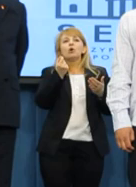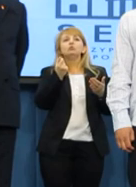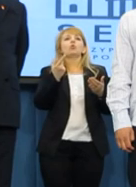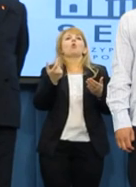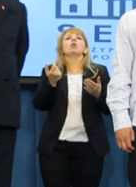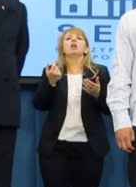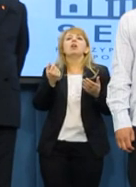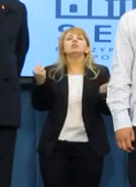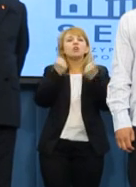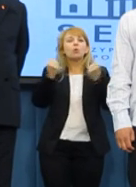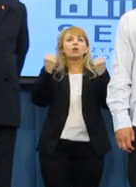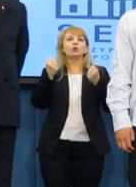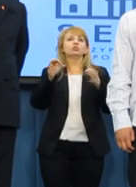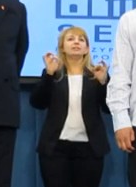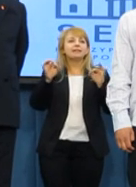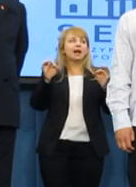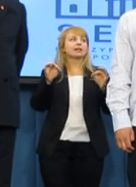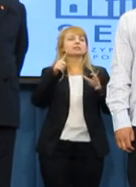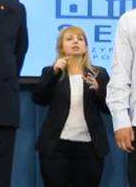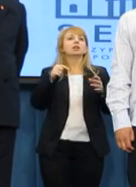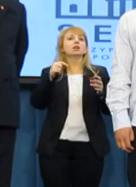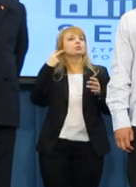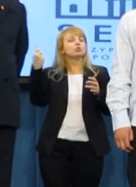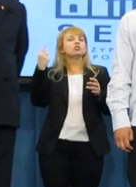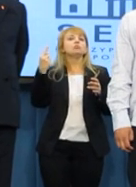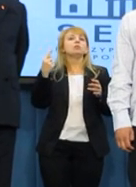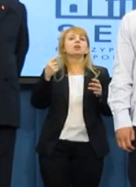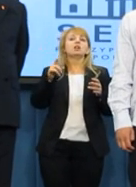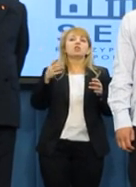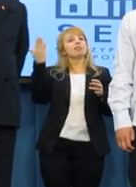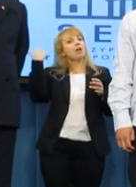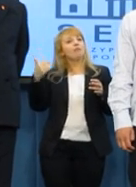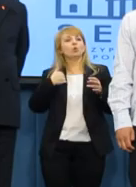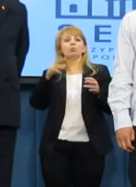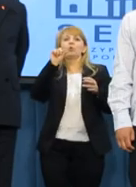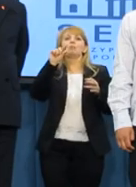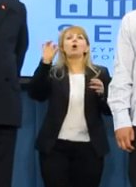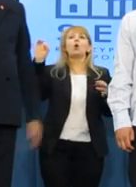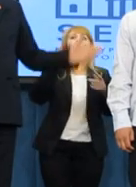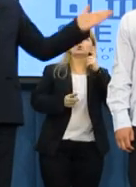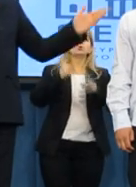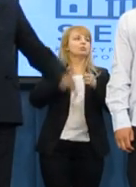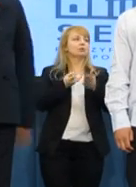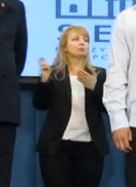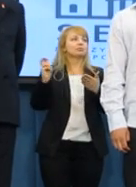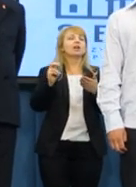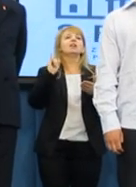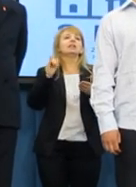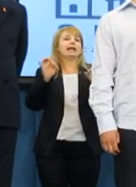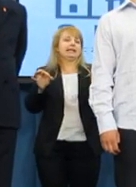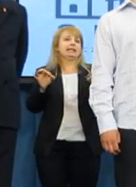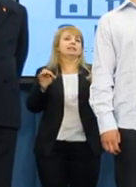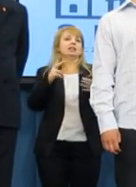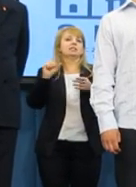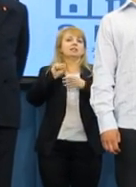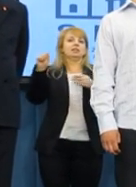dużo, żeby wylecieć, czy to z Platformy Obywatelskiej, czy z rządu, wszyscy pamiętamy Tomasza Misiaka, czy Roberta Węgrzyna, czy ministrów